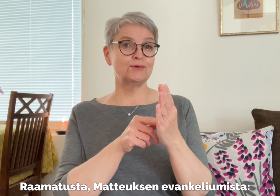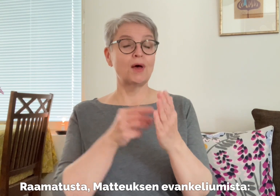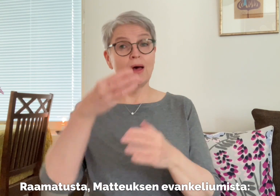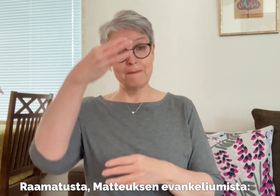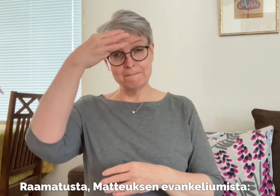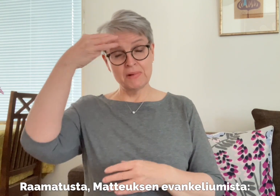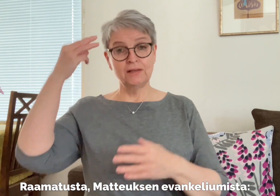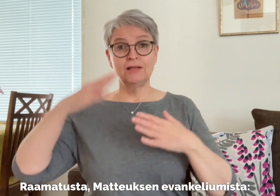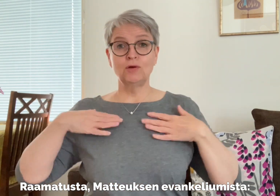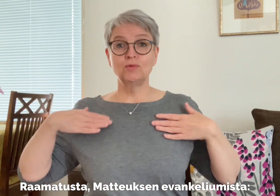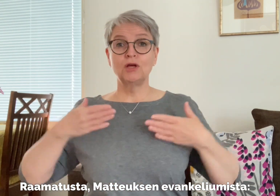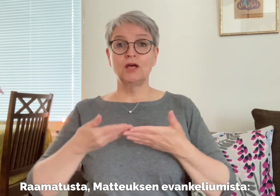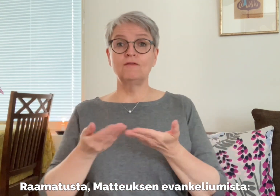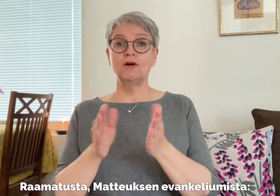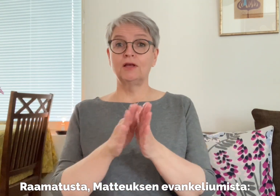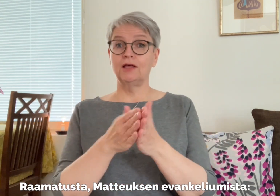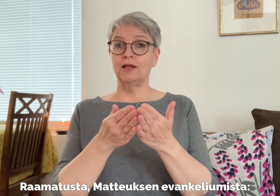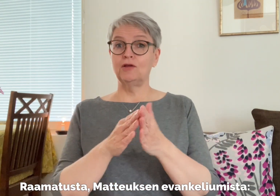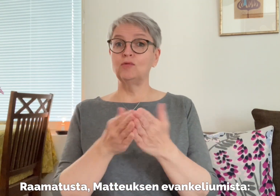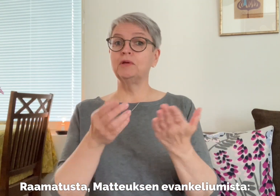Raamatusta, Matteuksen evankeliumista.